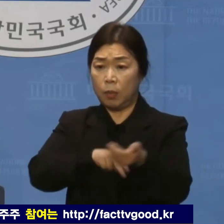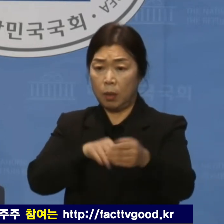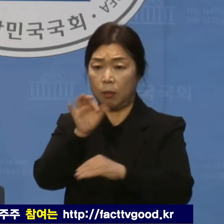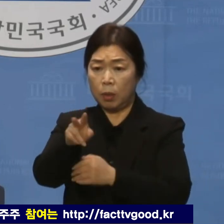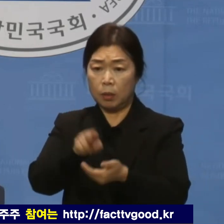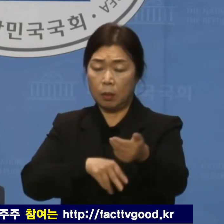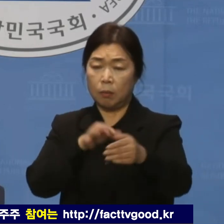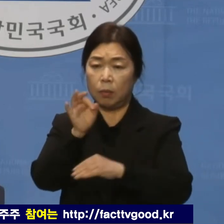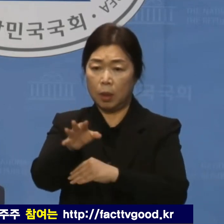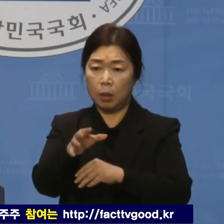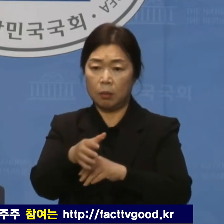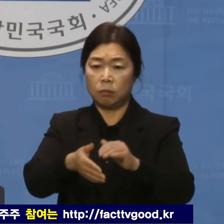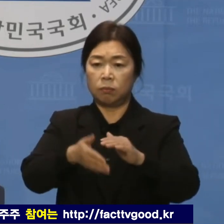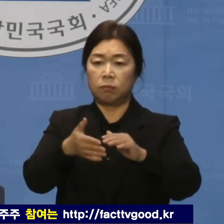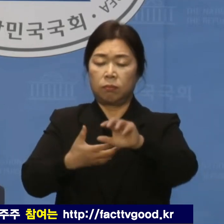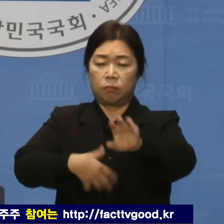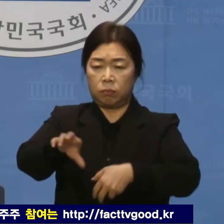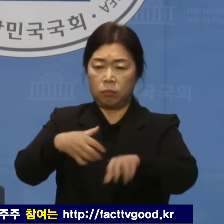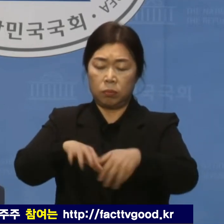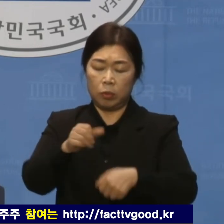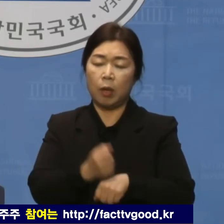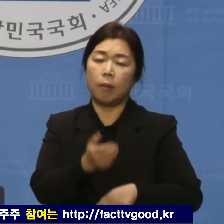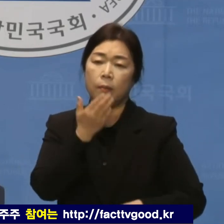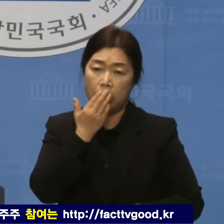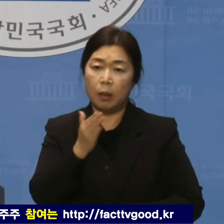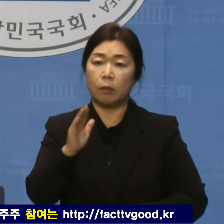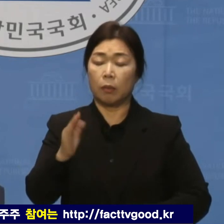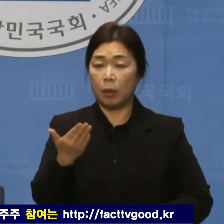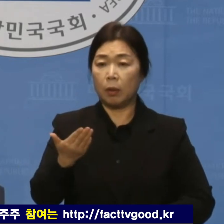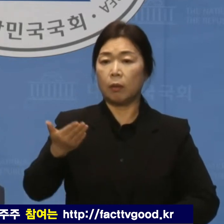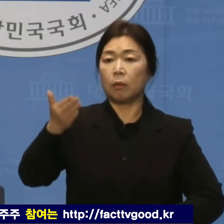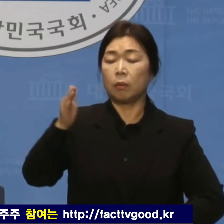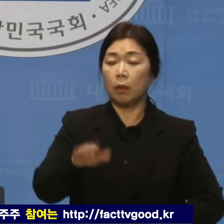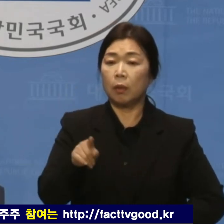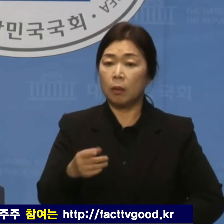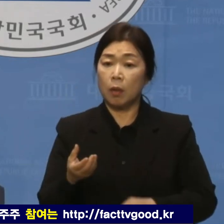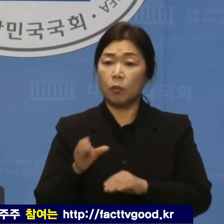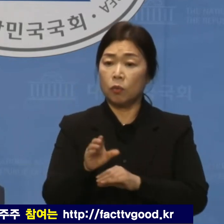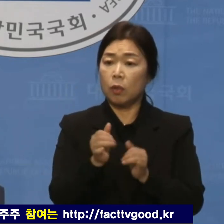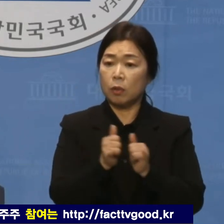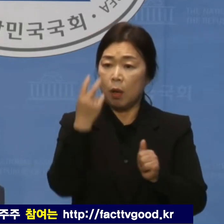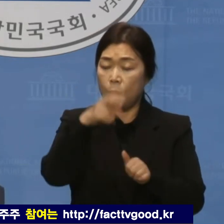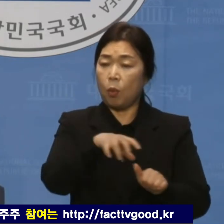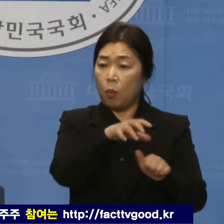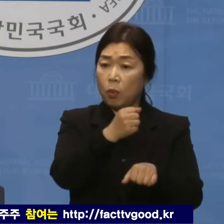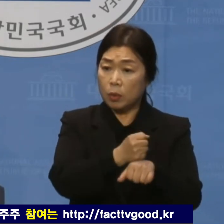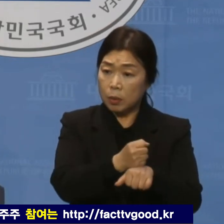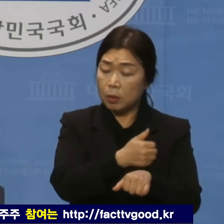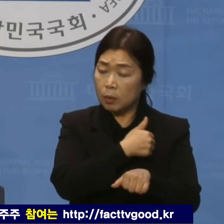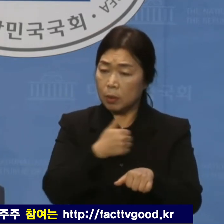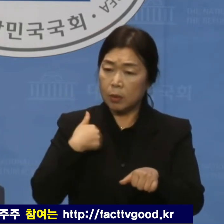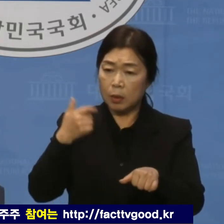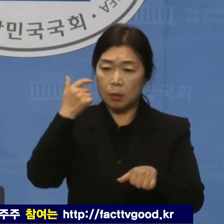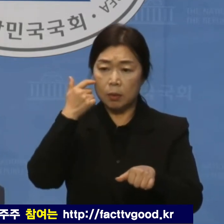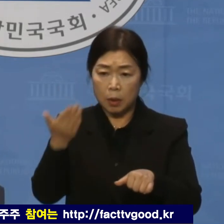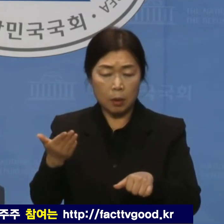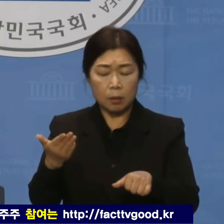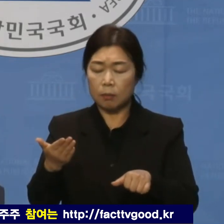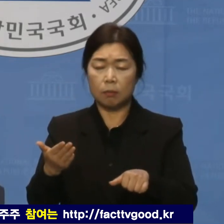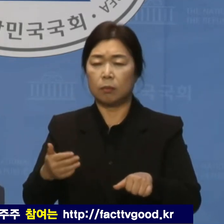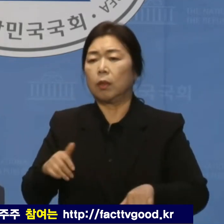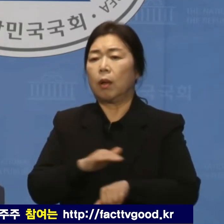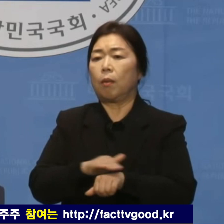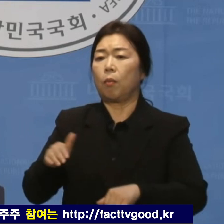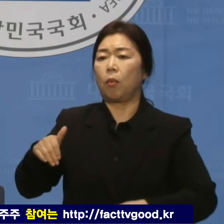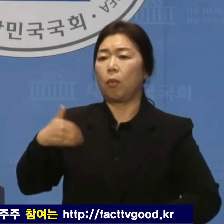국정 감사에서 공매도 금지가 개인투자자 보호 정책인지 자신 없다고도 발언한 바